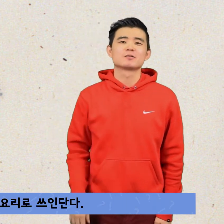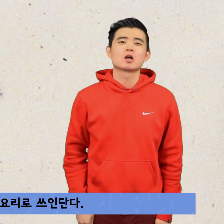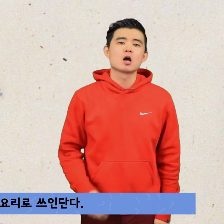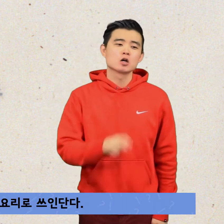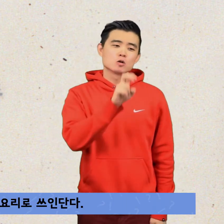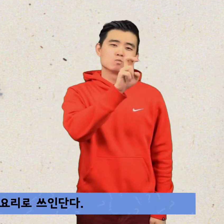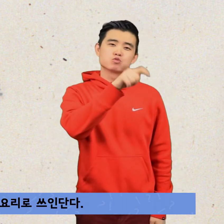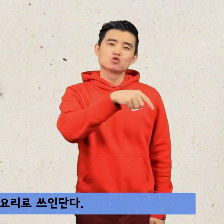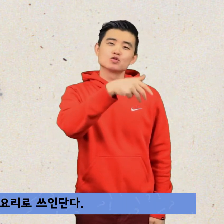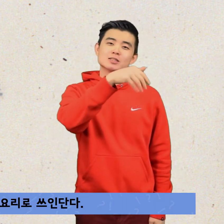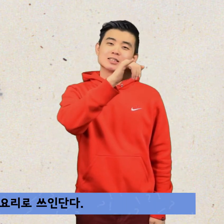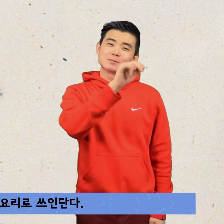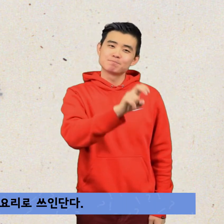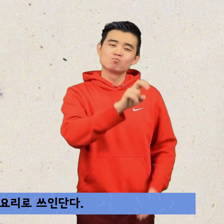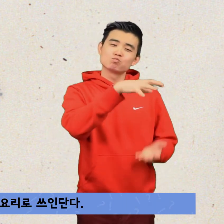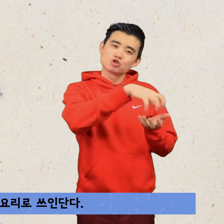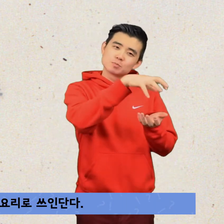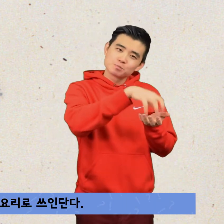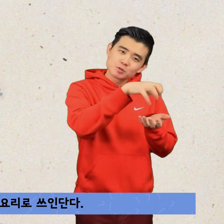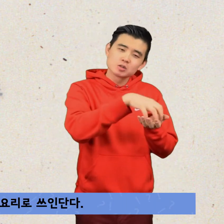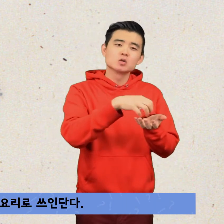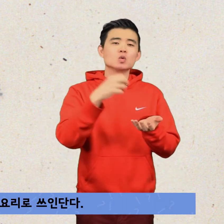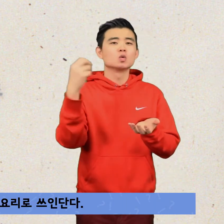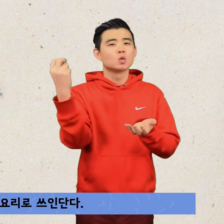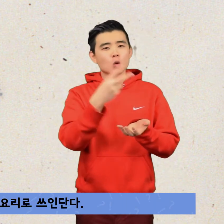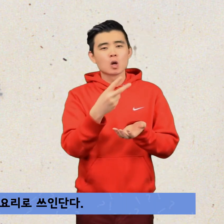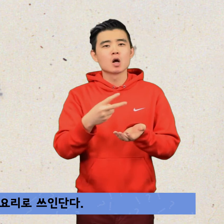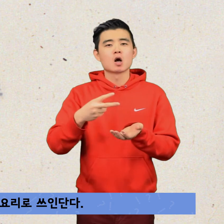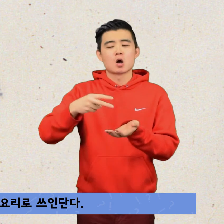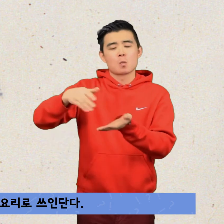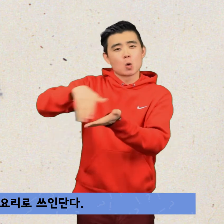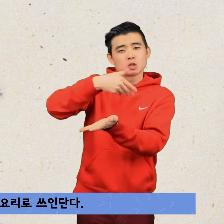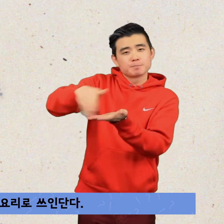무침이나 볶음 요리로 쓰인단다.